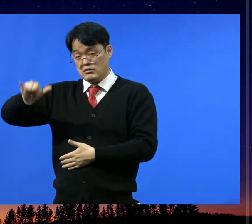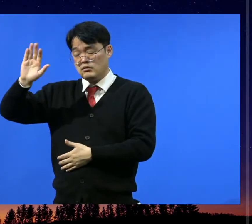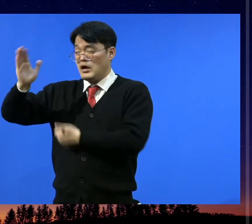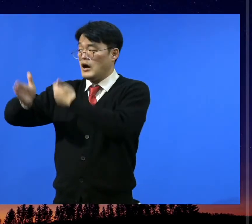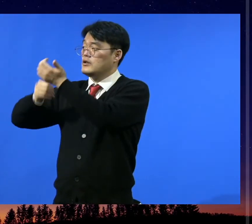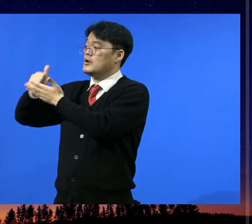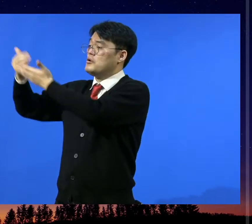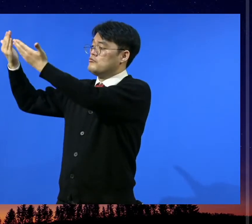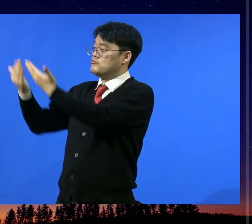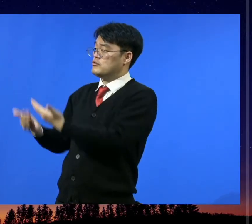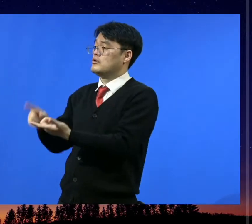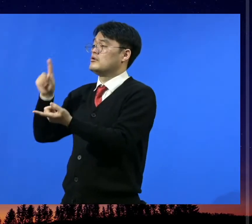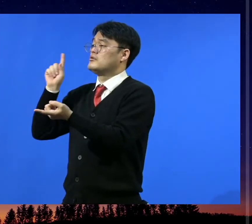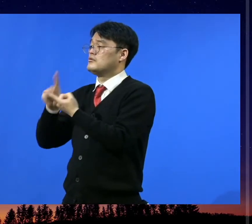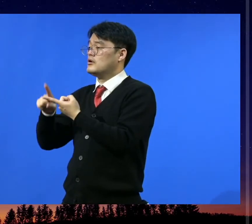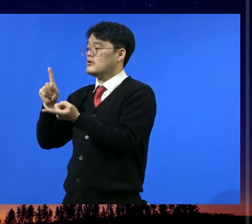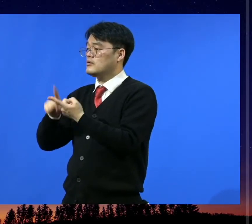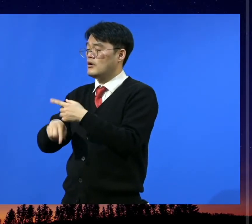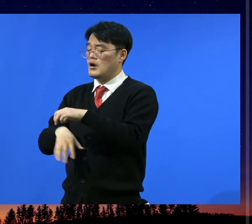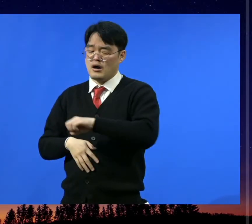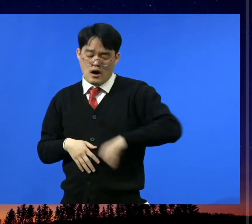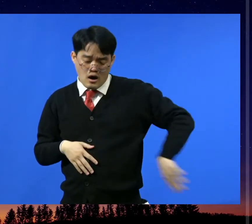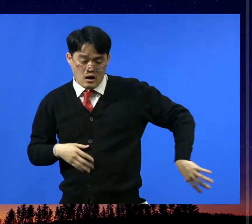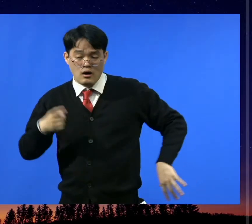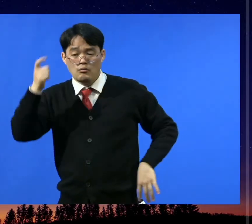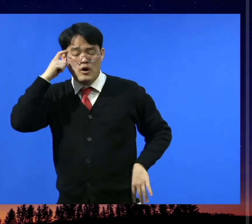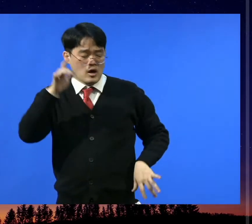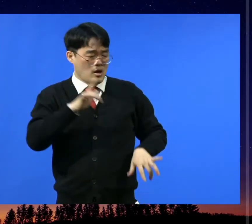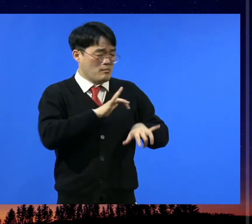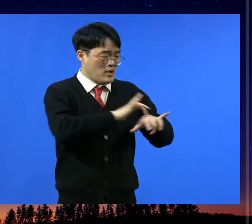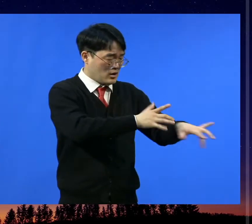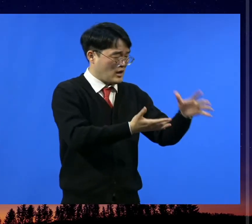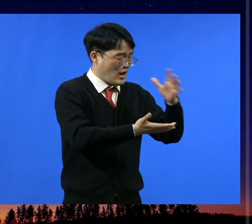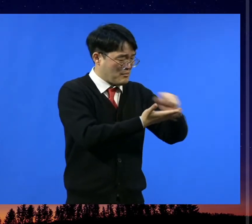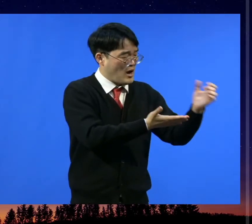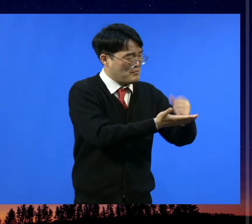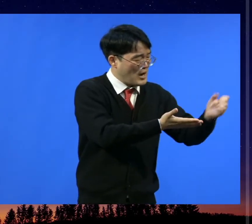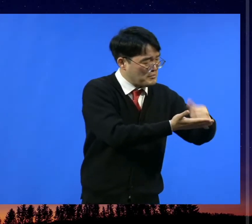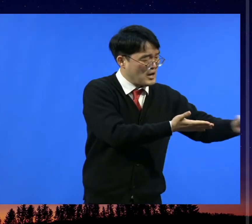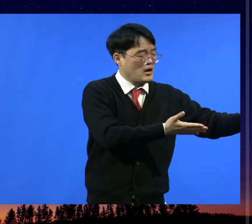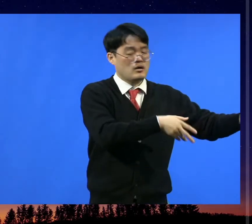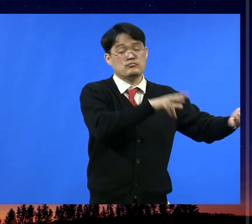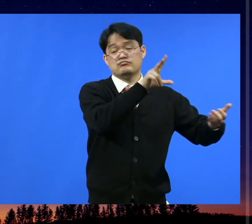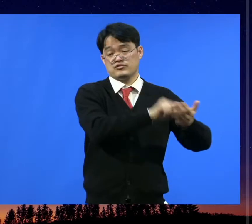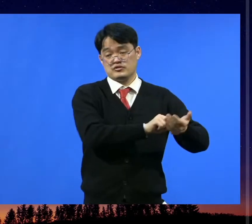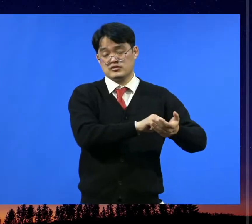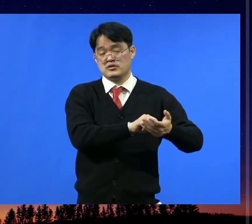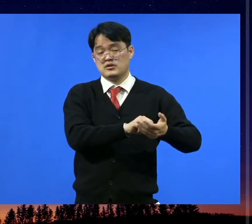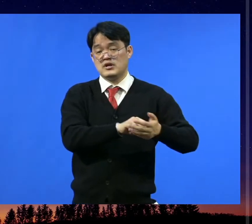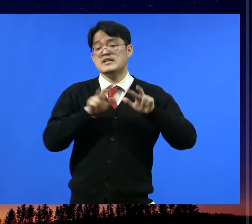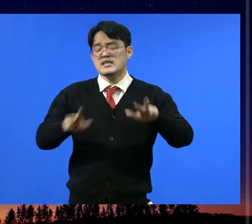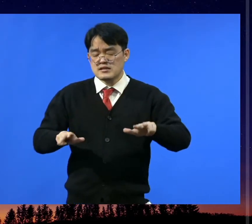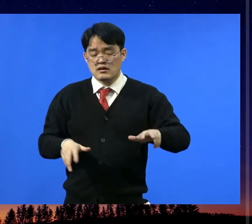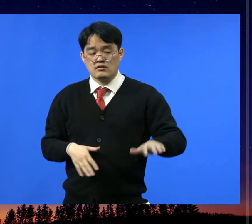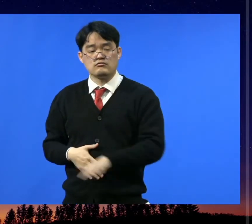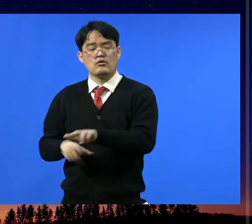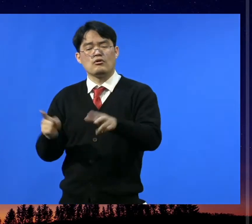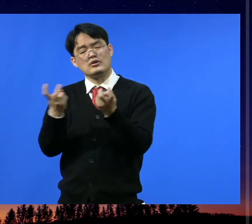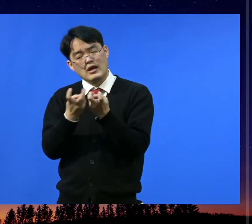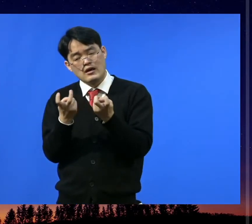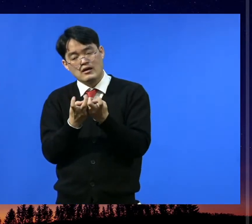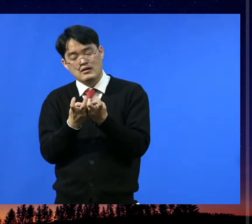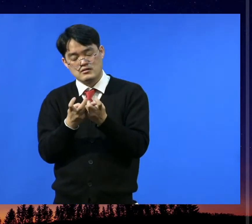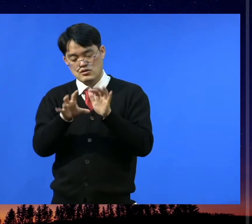잃어버린 상태. 왜? 마귀에게 빼앗긴 거예요. 전리품들을 다 빼앗긴 거예요. 그래서 우리는 이제 해야 될 것은 뭐냐? 코로나19를 지나면서